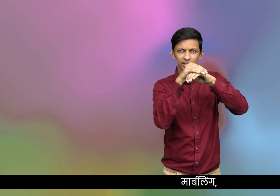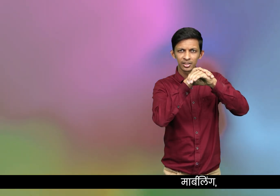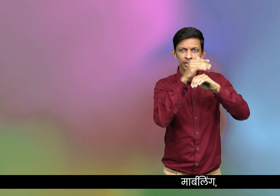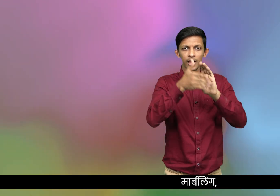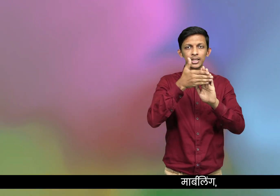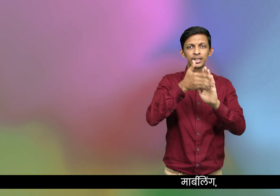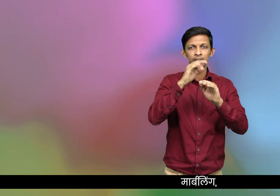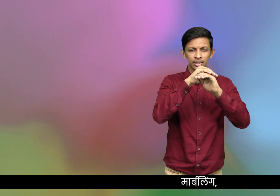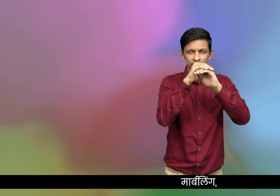मार्बलिंग